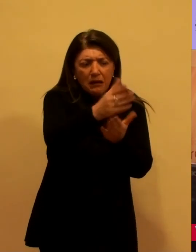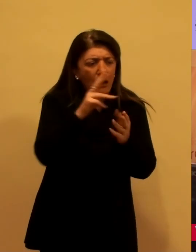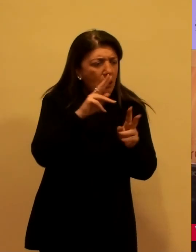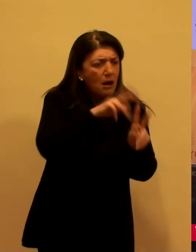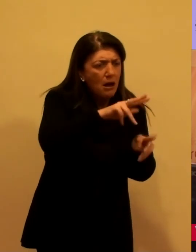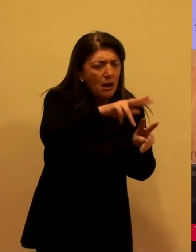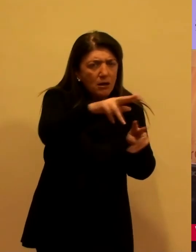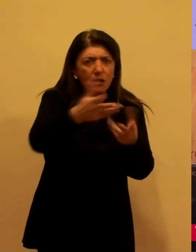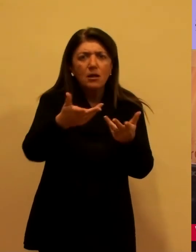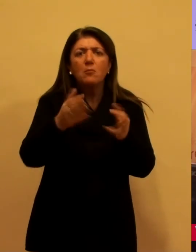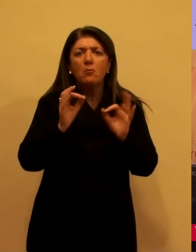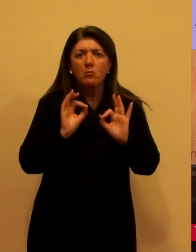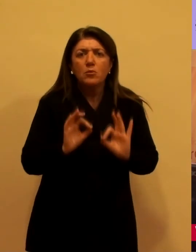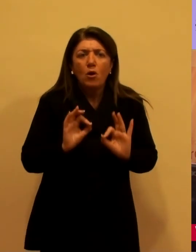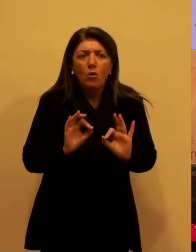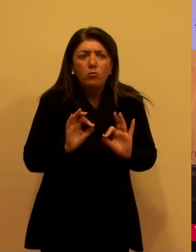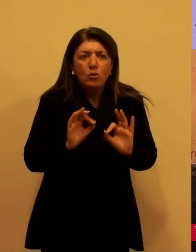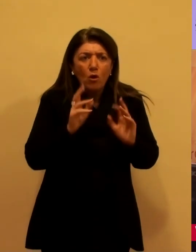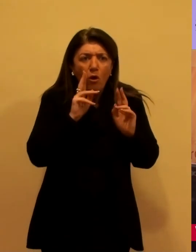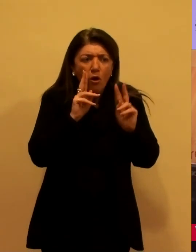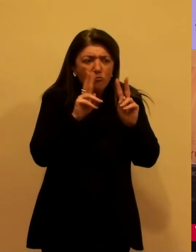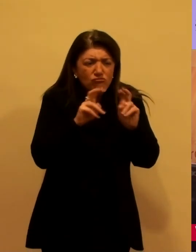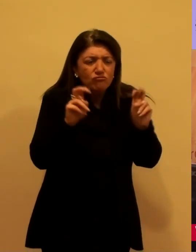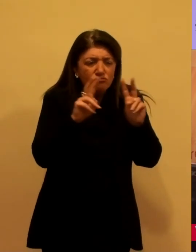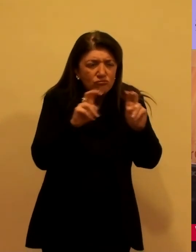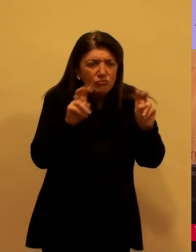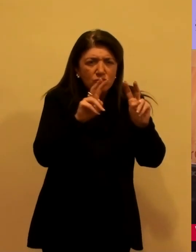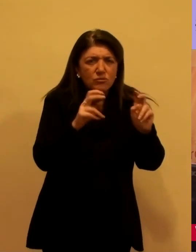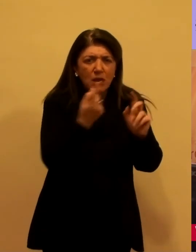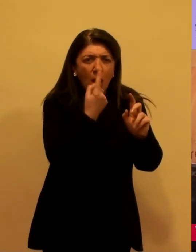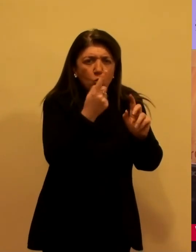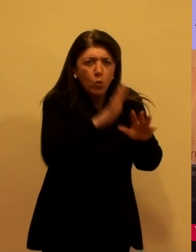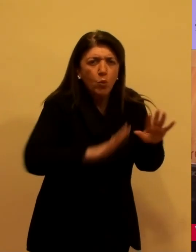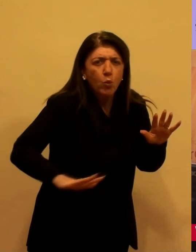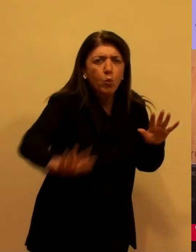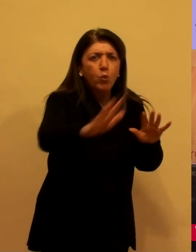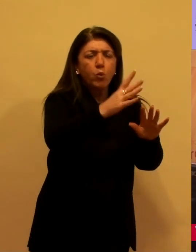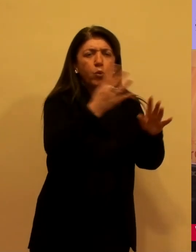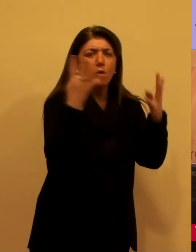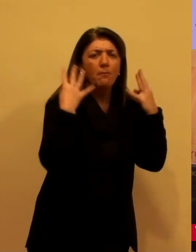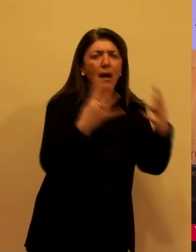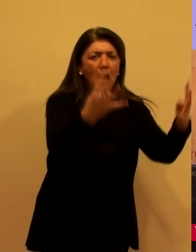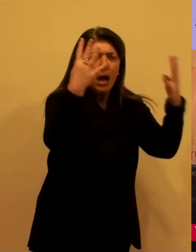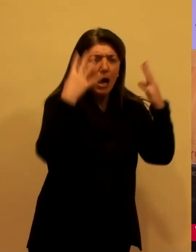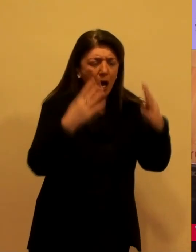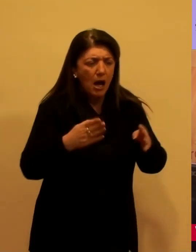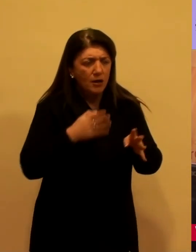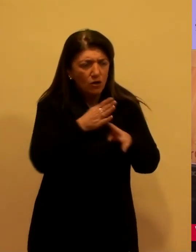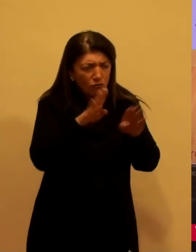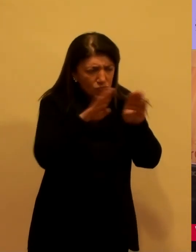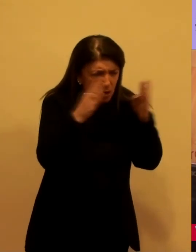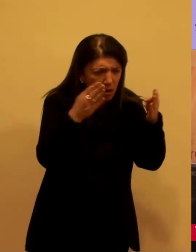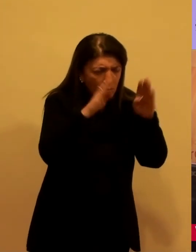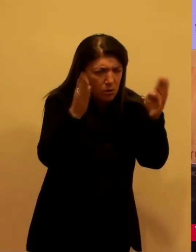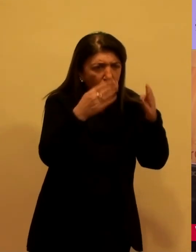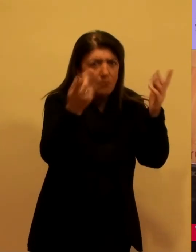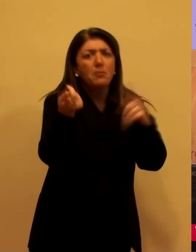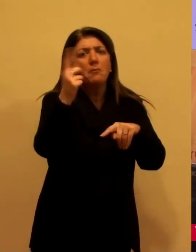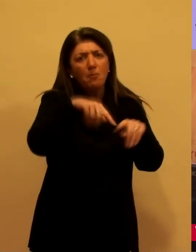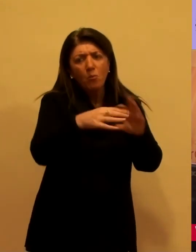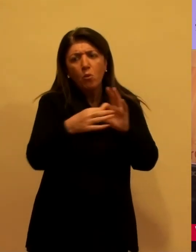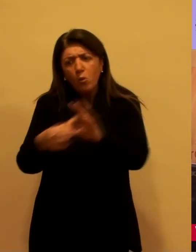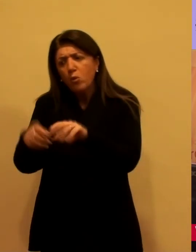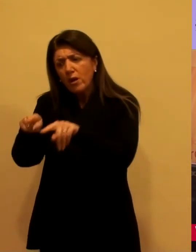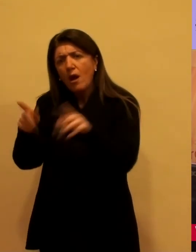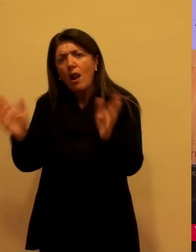Esatto, sia sul piano proprio esplorativo della natura del parco, anche vista attraverso le varie stagioni, sia in laboratorio,